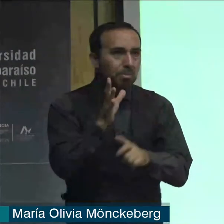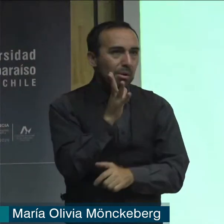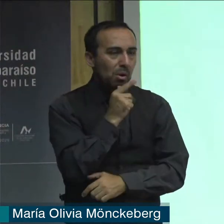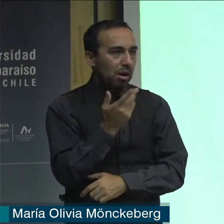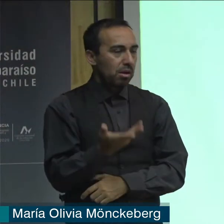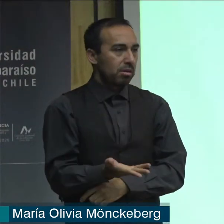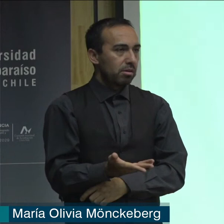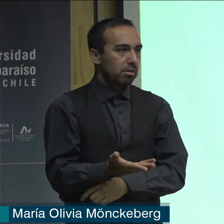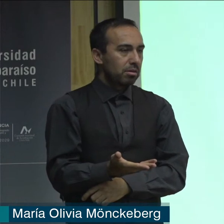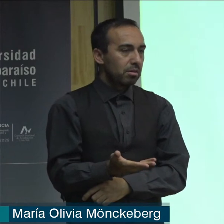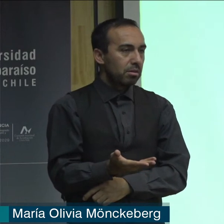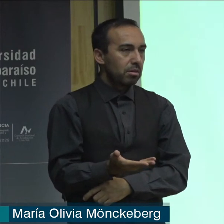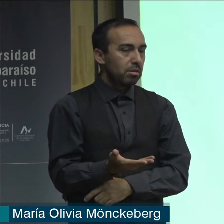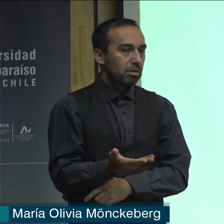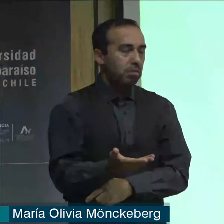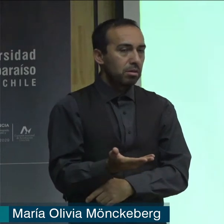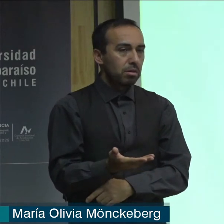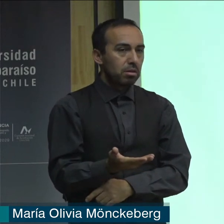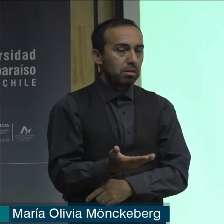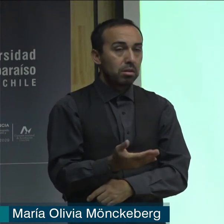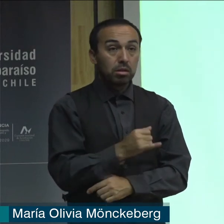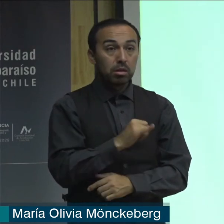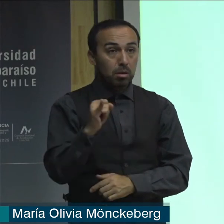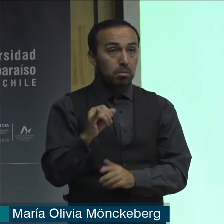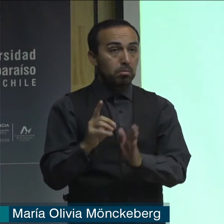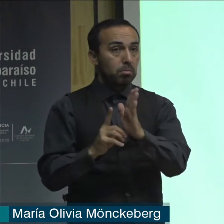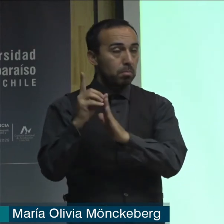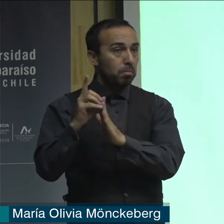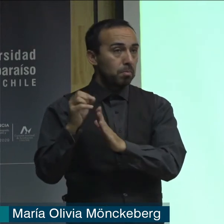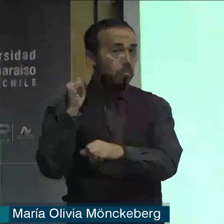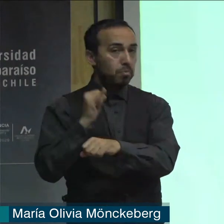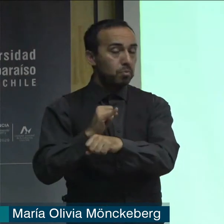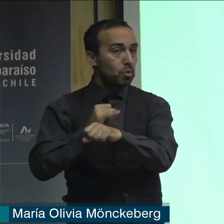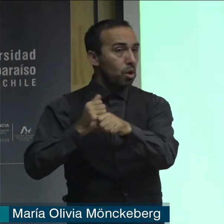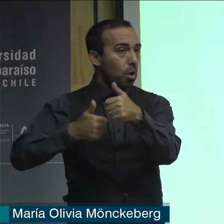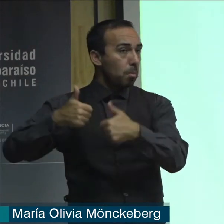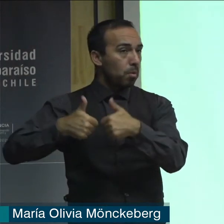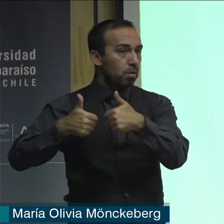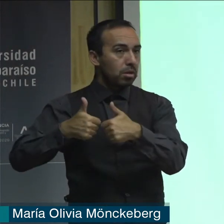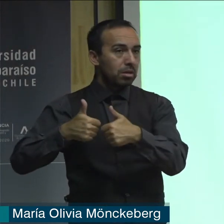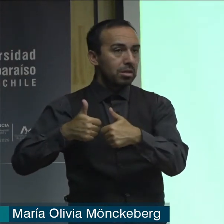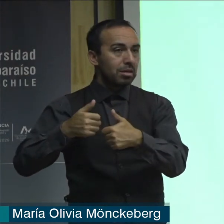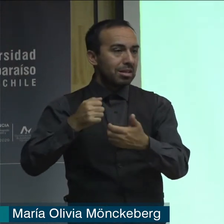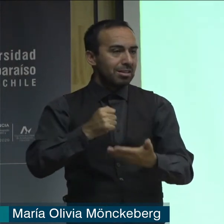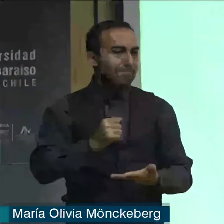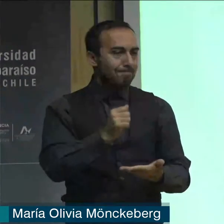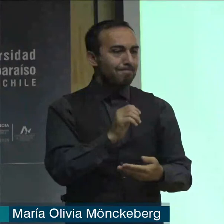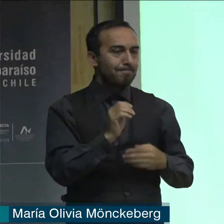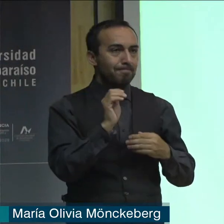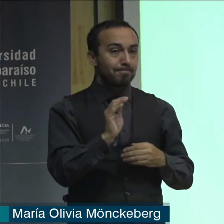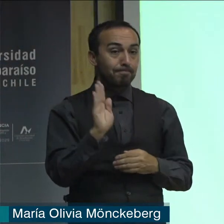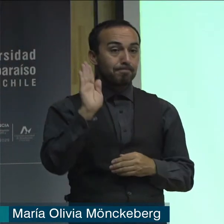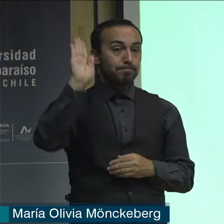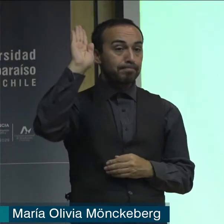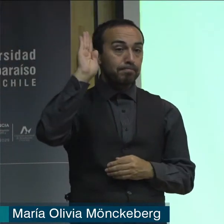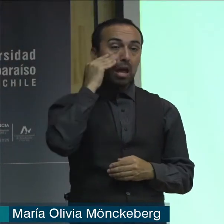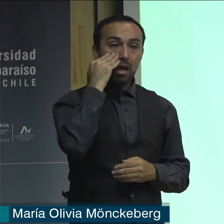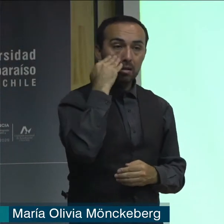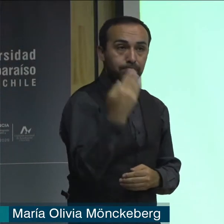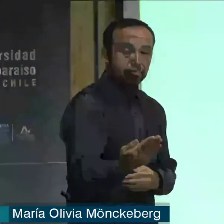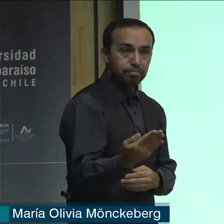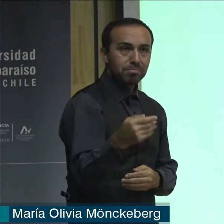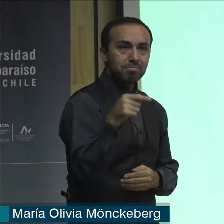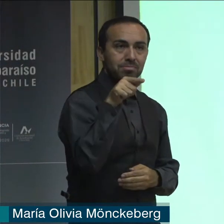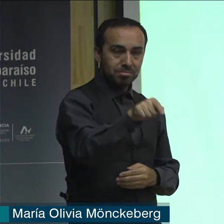después están suciando los institutos profesionales sino que es el subsidio que implica también a esas